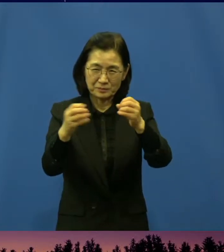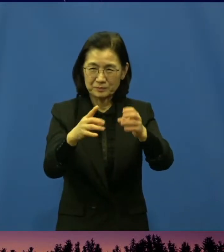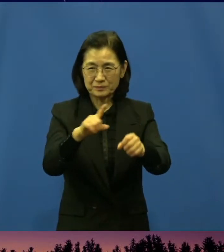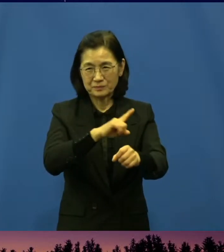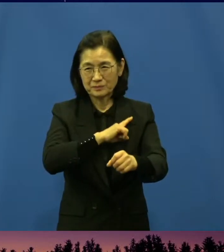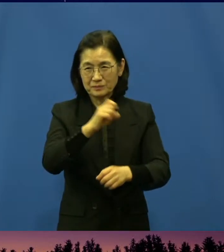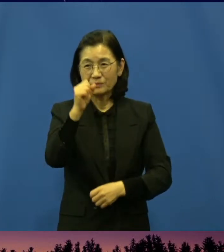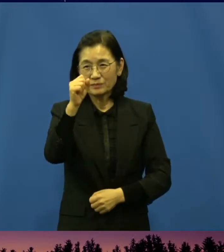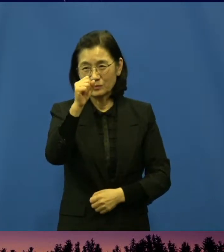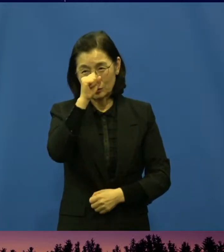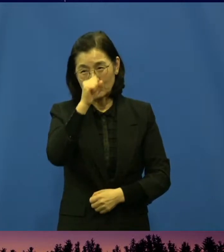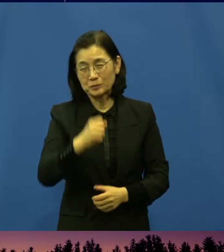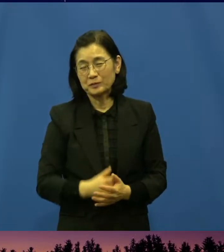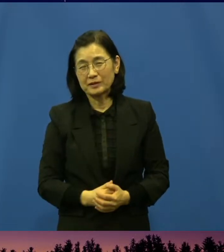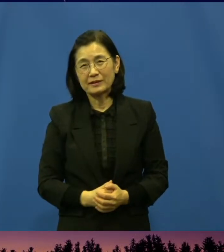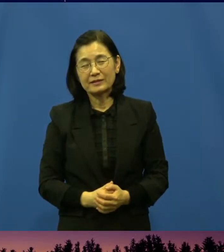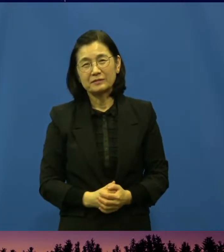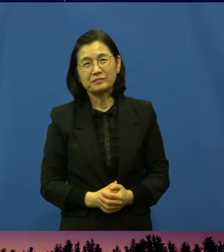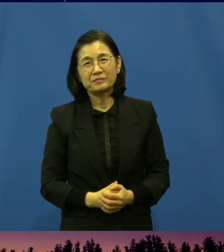요즘